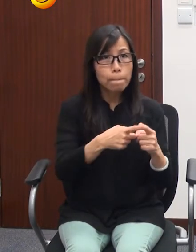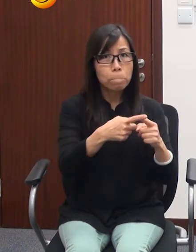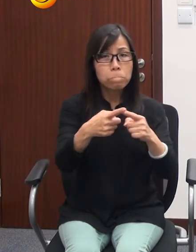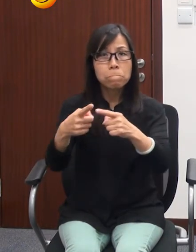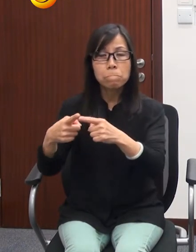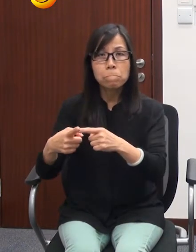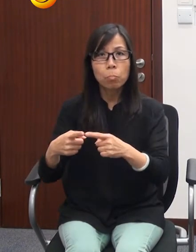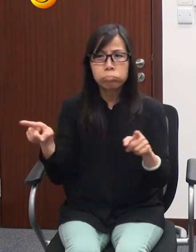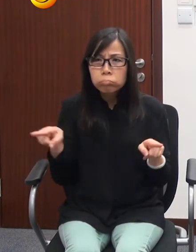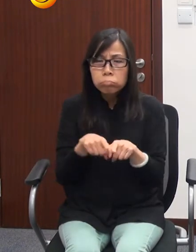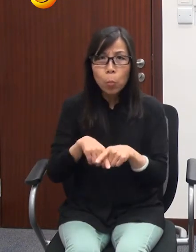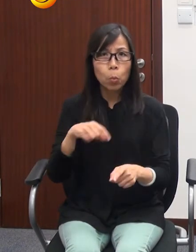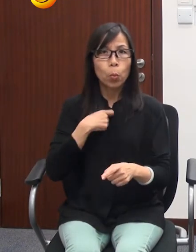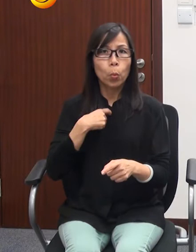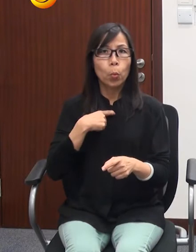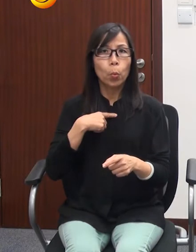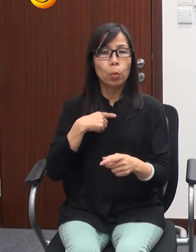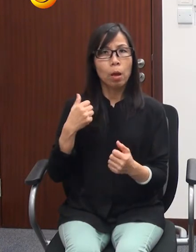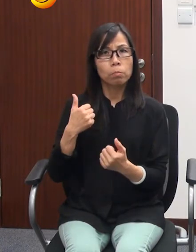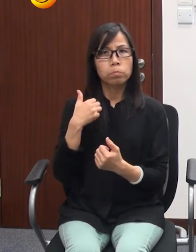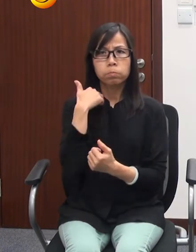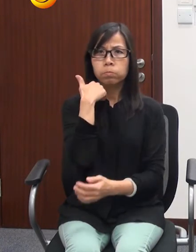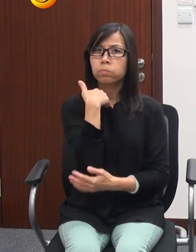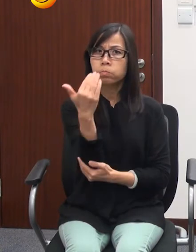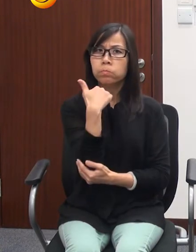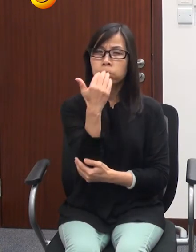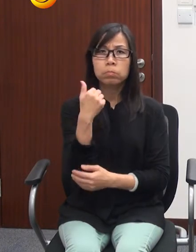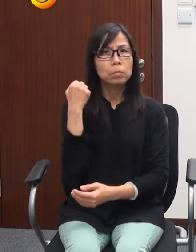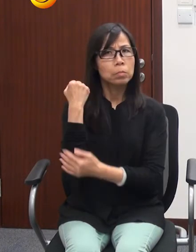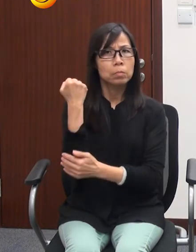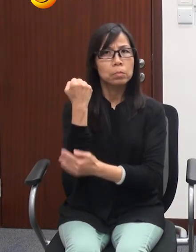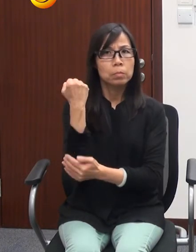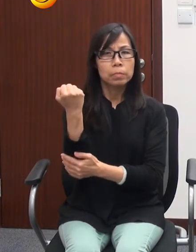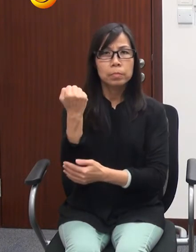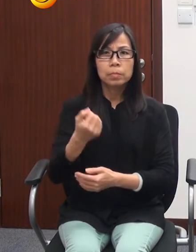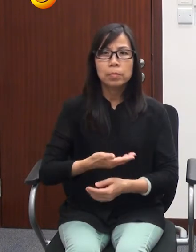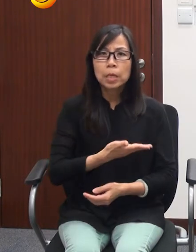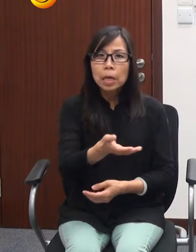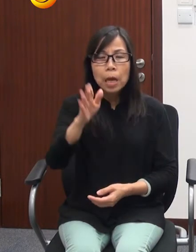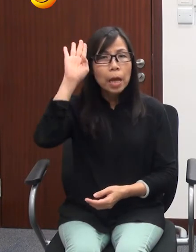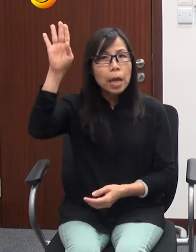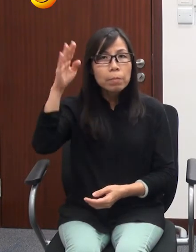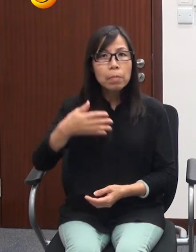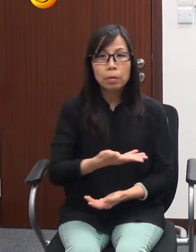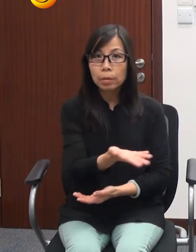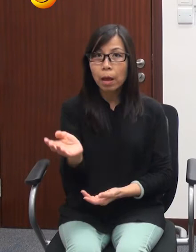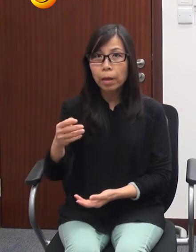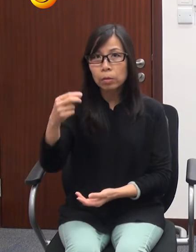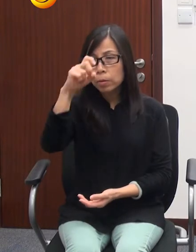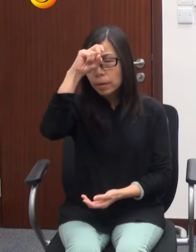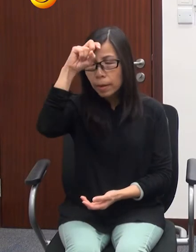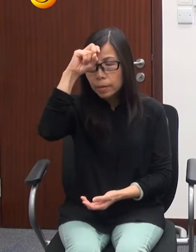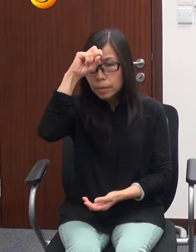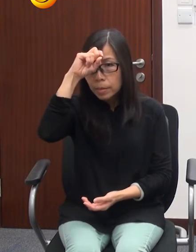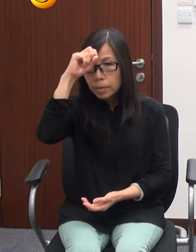話毋忘初衷嘅，即、就、係、是、叫我哋咧唔好忘記咗初衷啊，就唔好鬧共產黨，